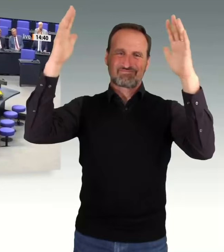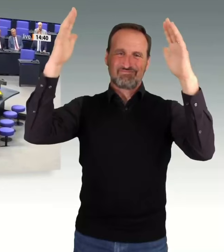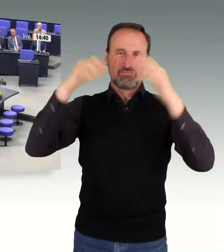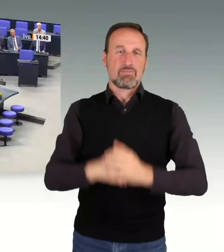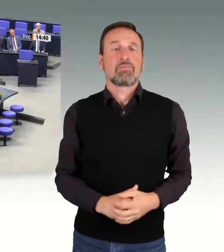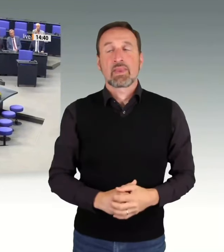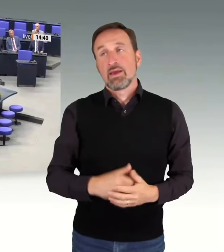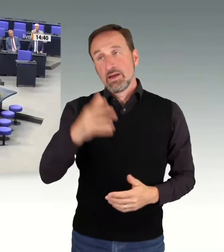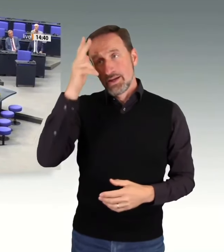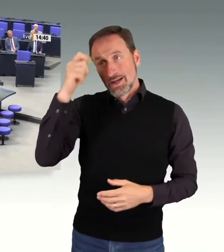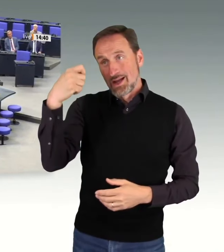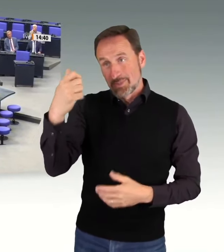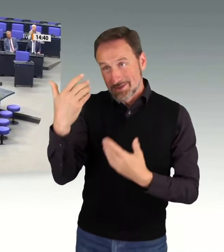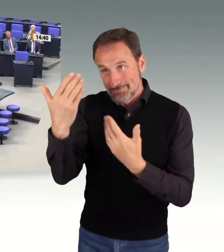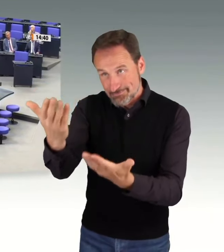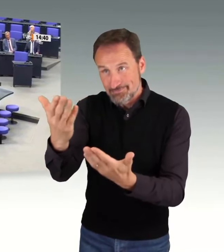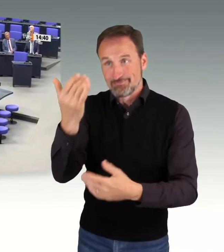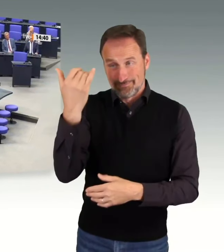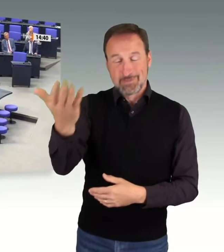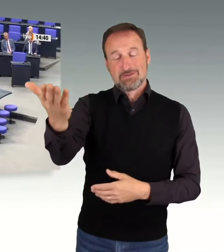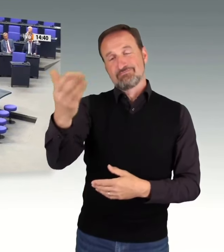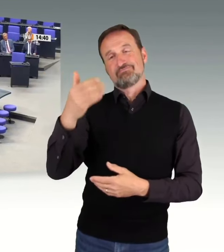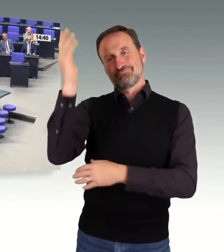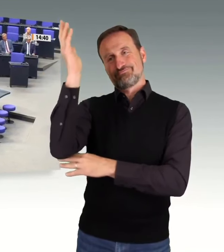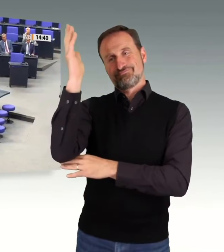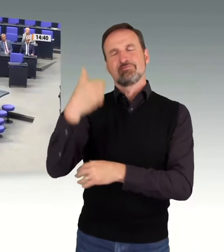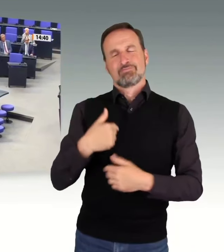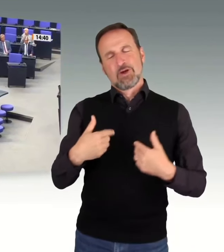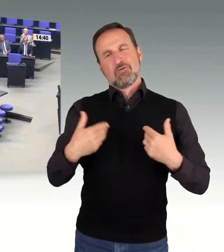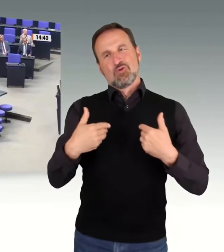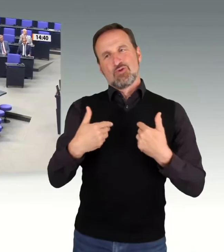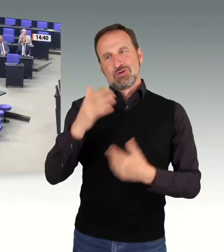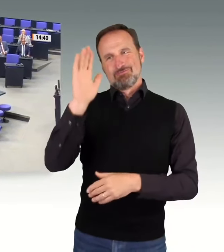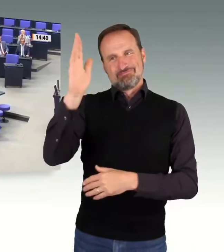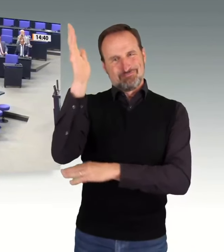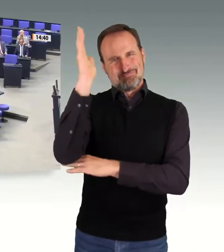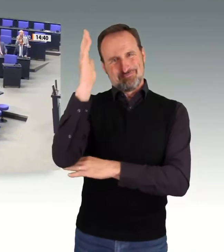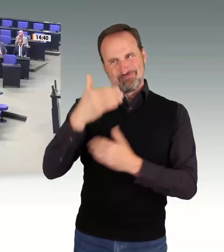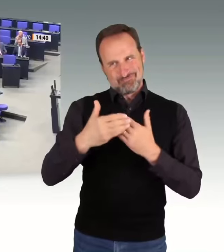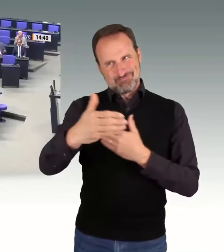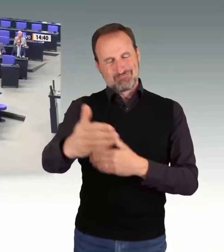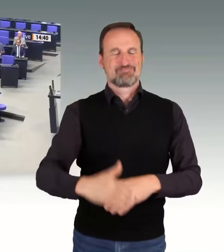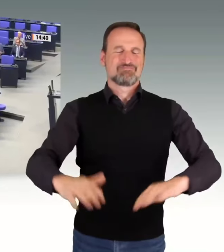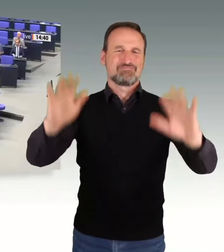Herr Präsident, nun haben Sie das Wort. Wir freuen uns auf Ihre Rede.